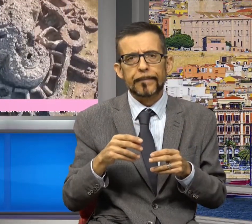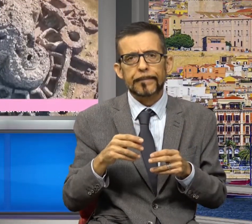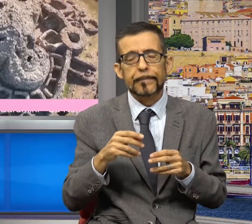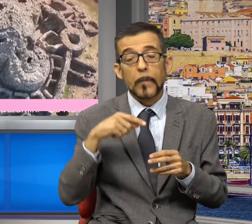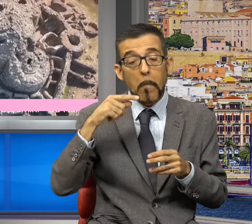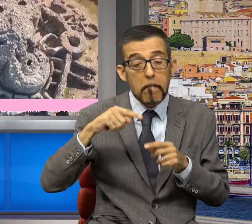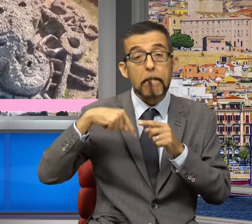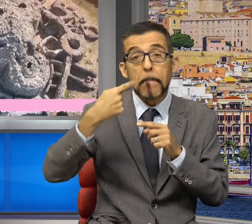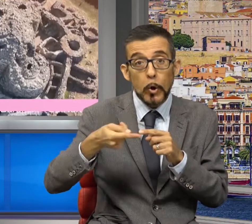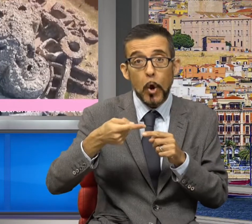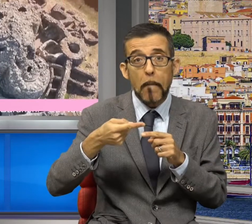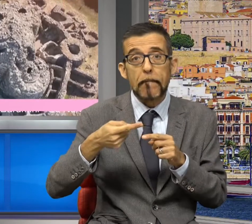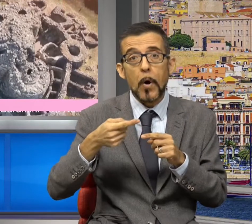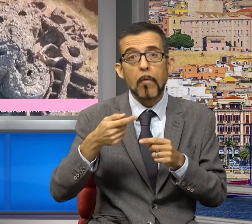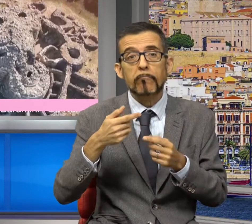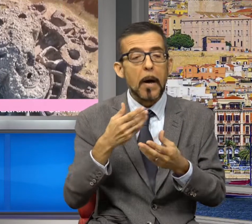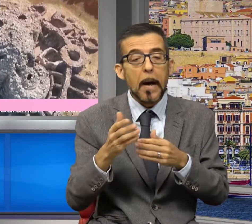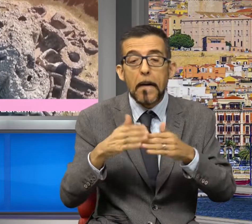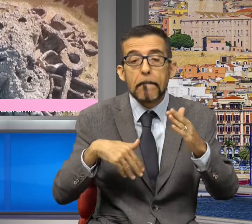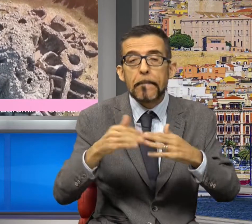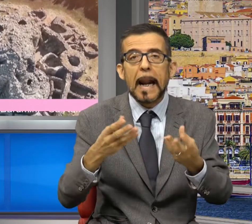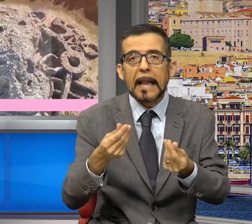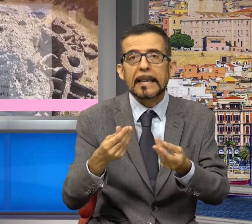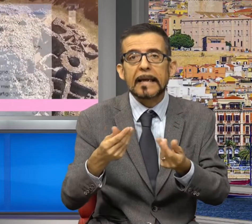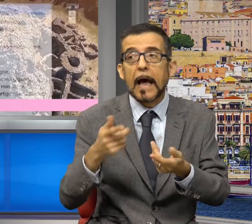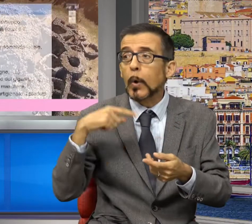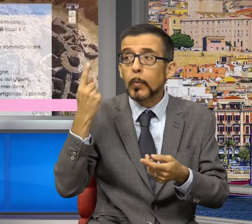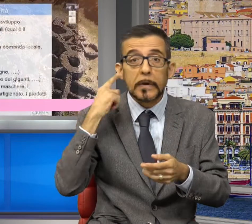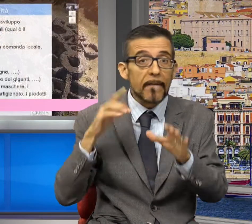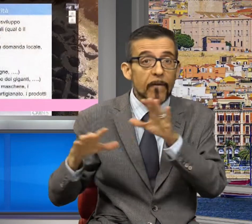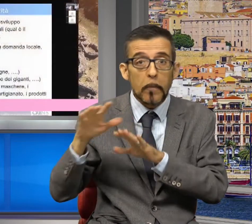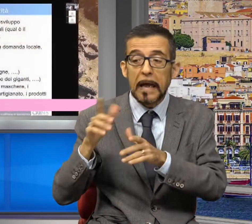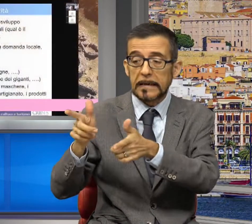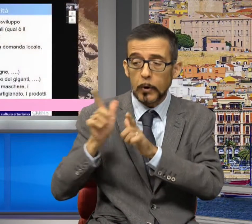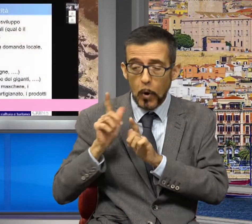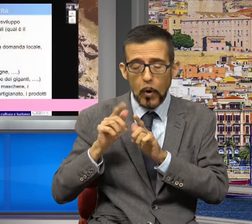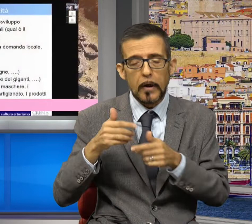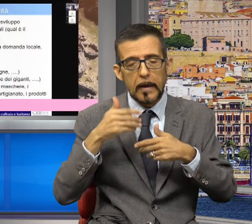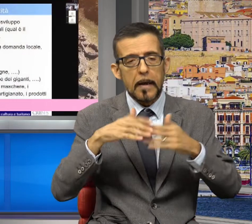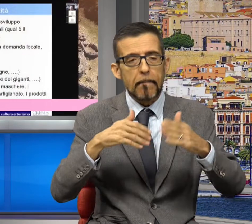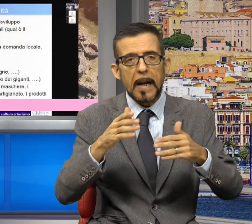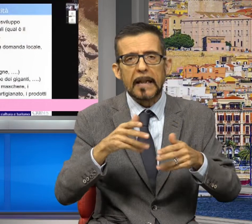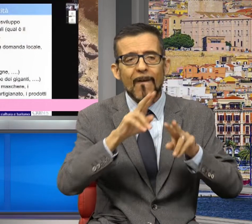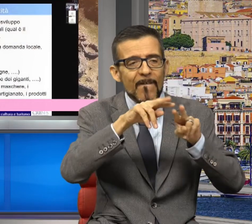abbiamo messo in pratica quelle che sono state le informazioni che abbiamo appreso proprio attraverso delle visite a vari siti